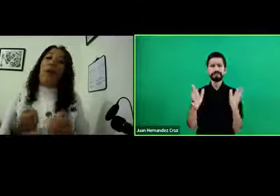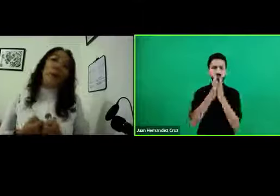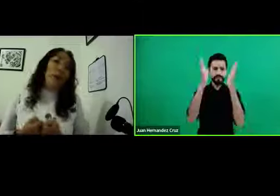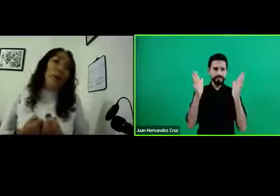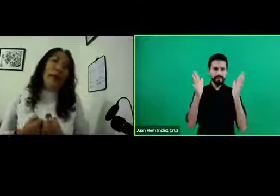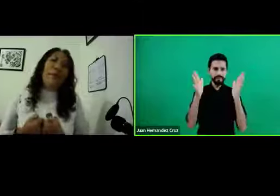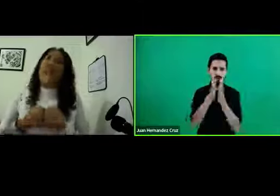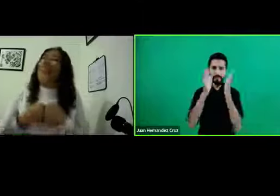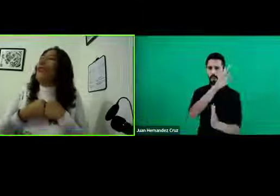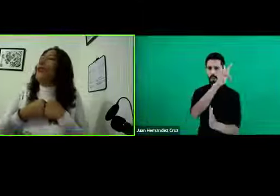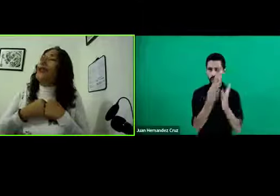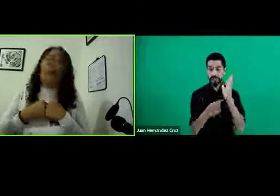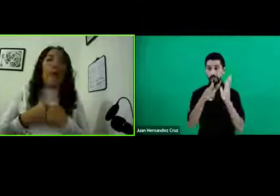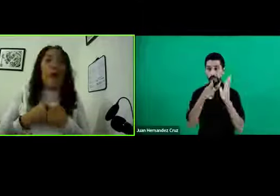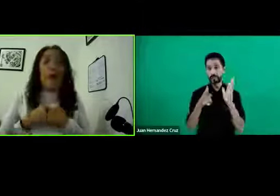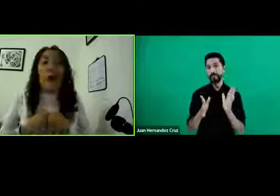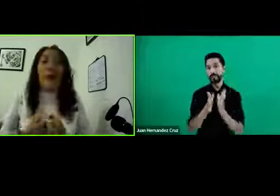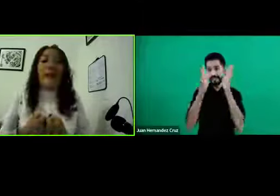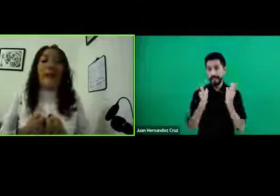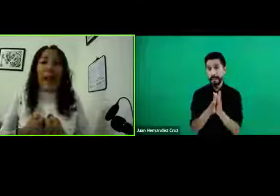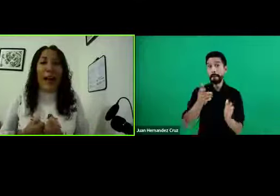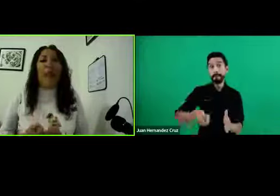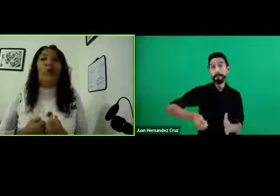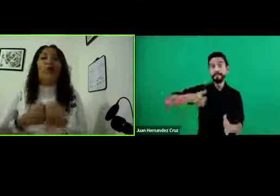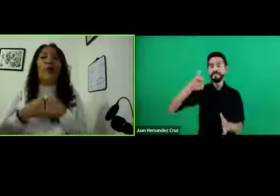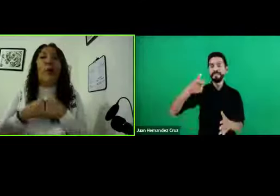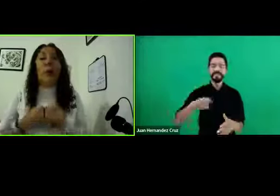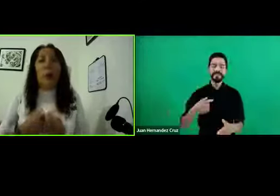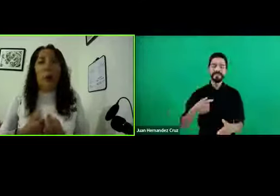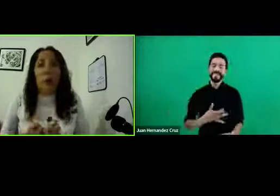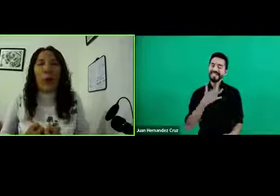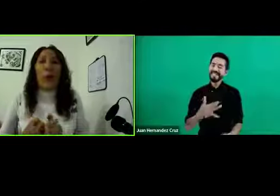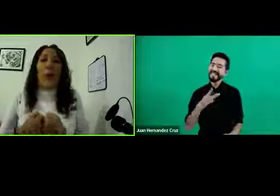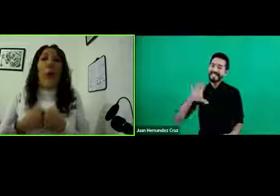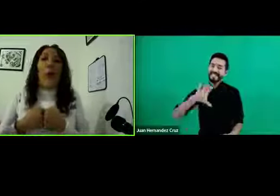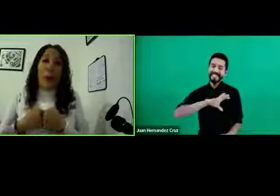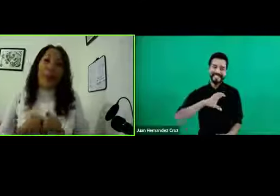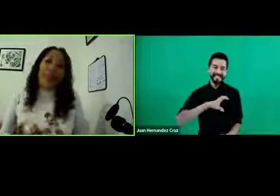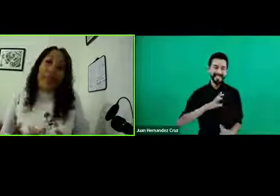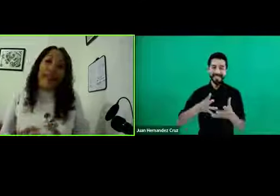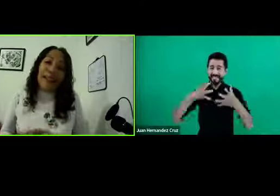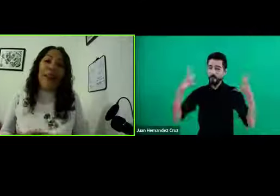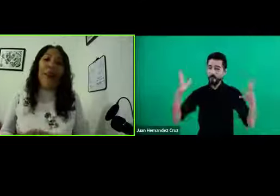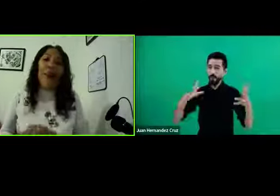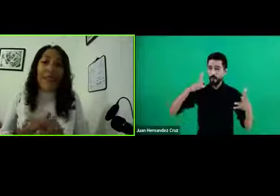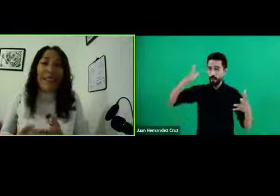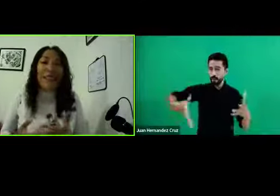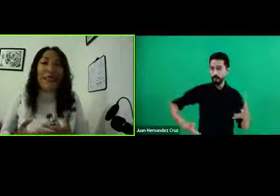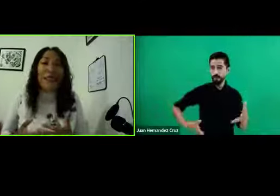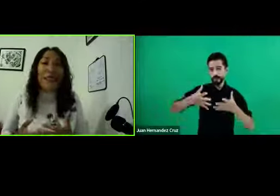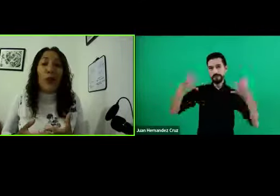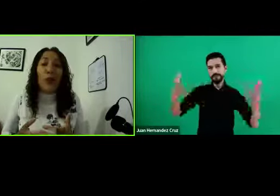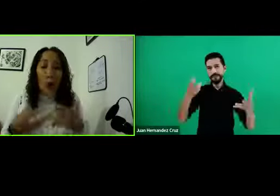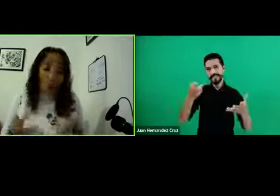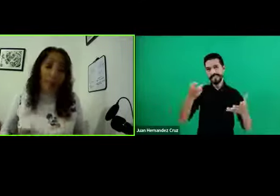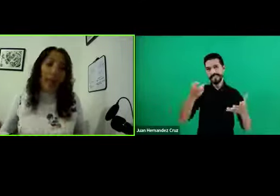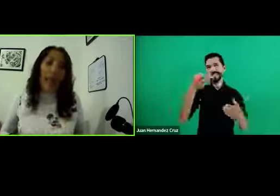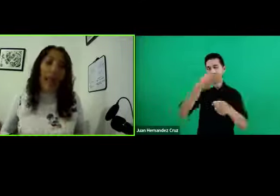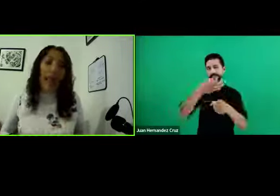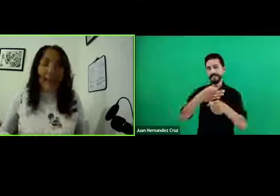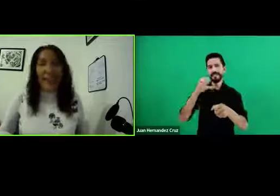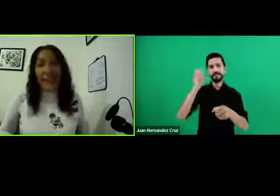programa por primera vez, y yo siento un enorme cariño y un enorme orgullo por estar haciendo esta transmisión